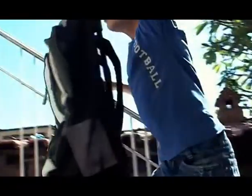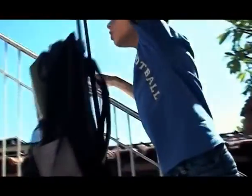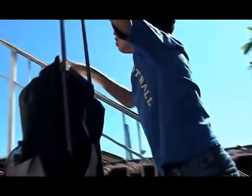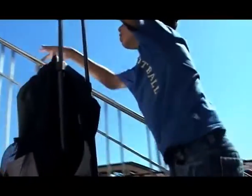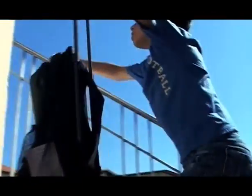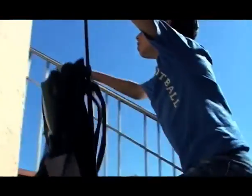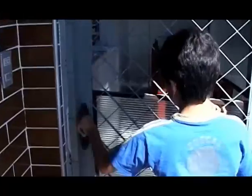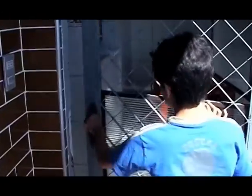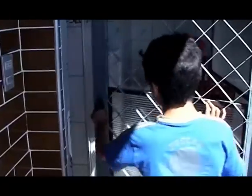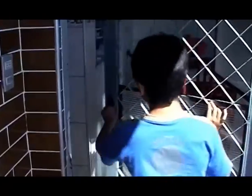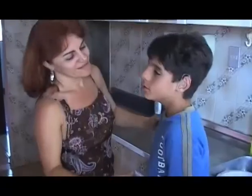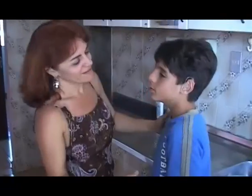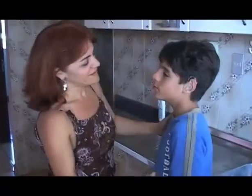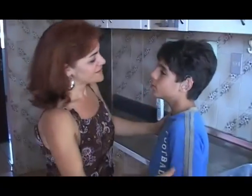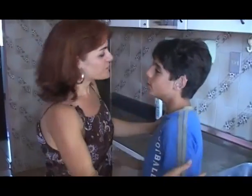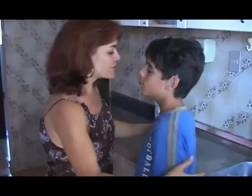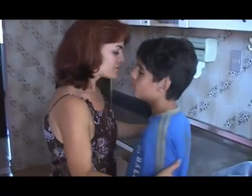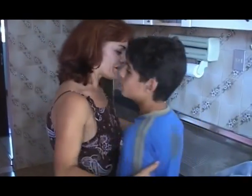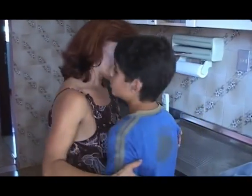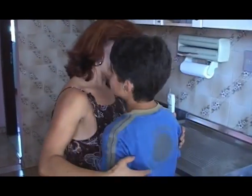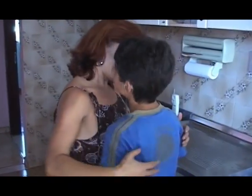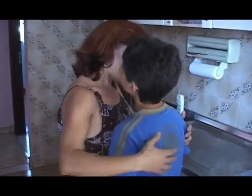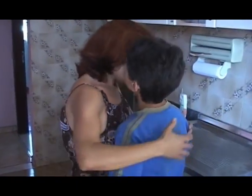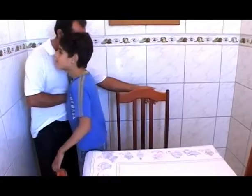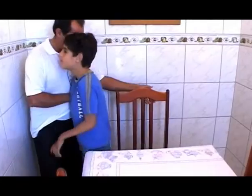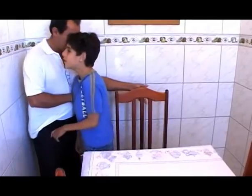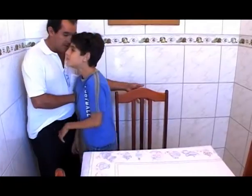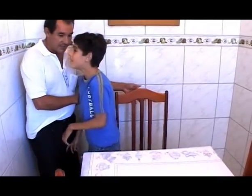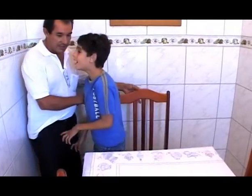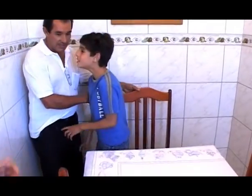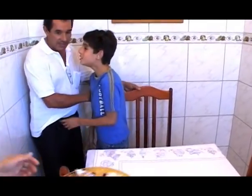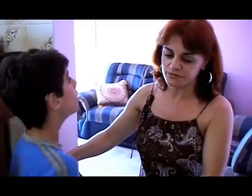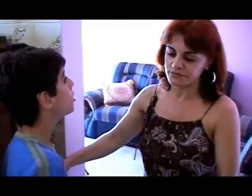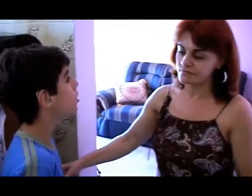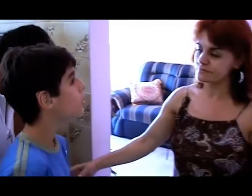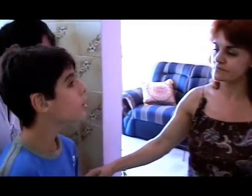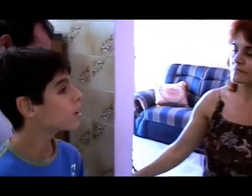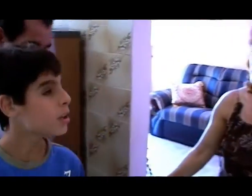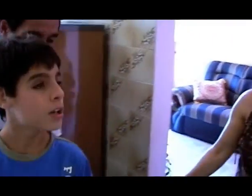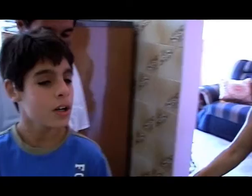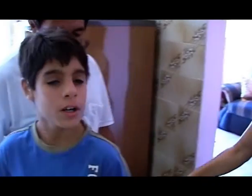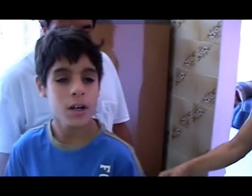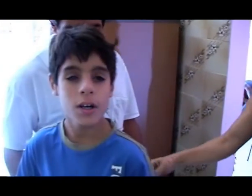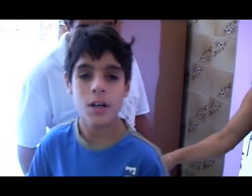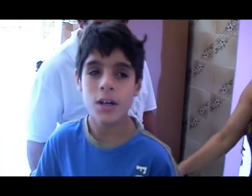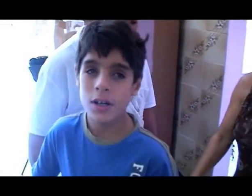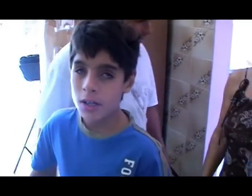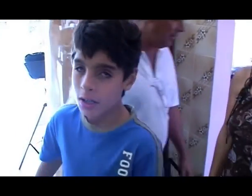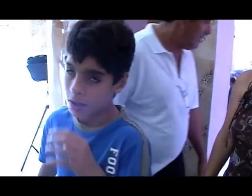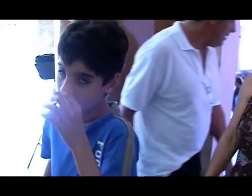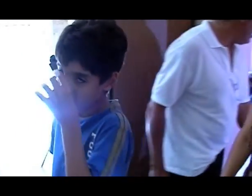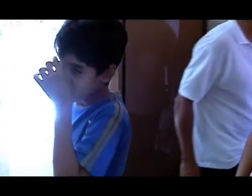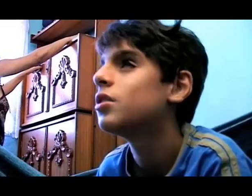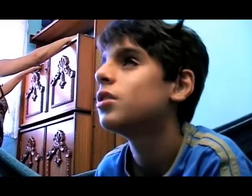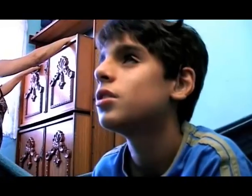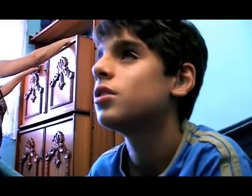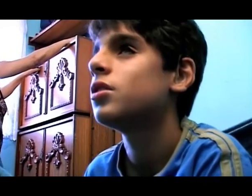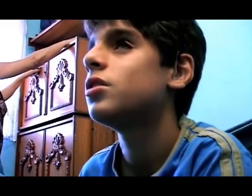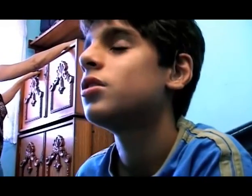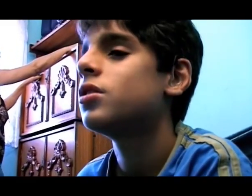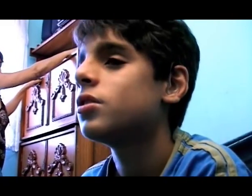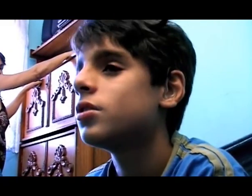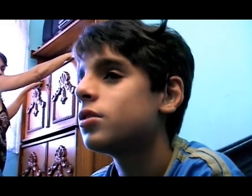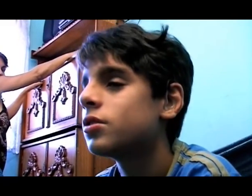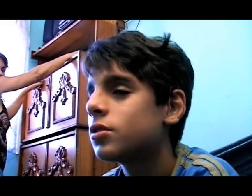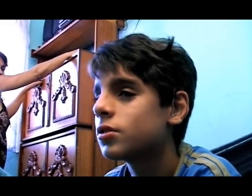Thales é surdo-cego pré-linguístico. Ele nasceu prematuro e com problemas. Seus pais procuraram logo o tratamento adequado e